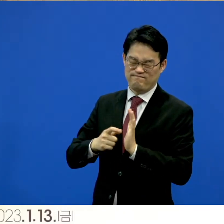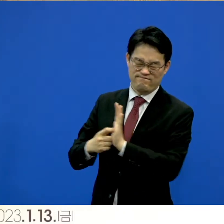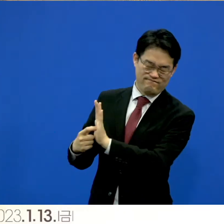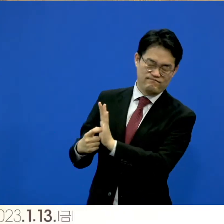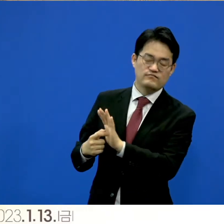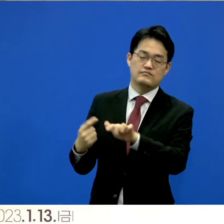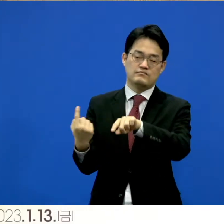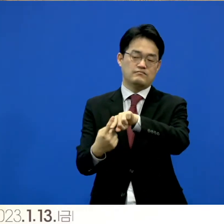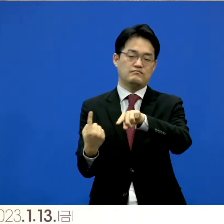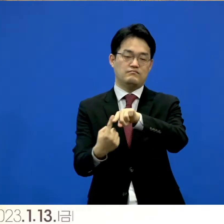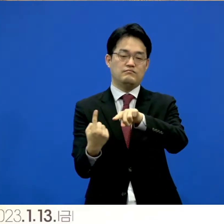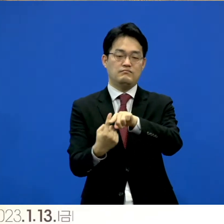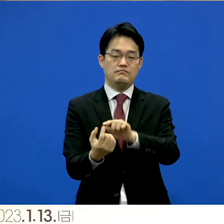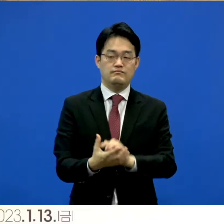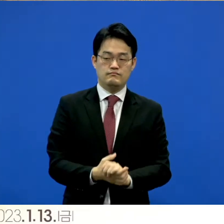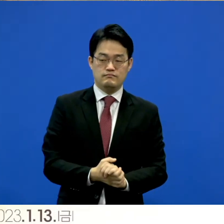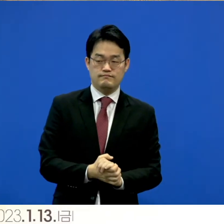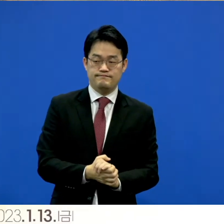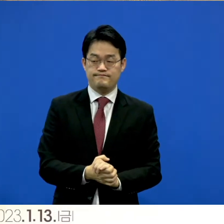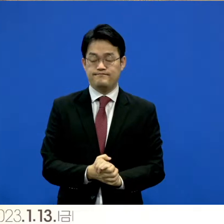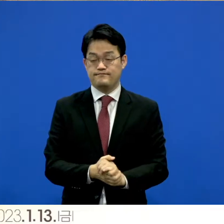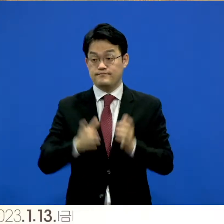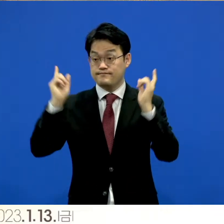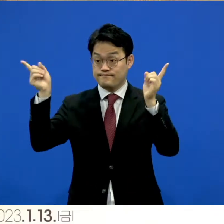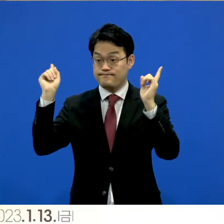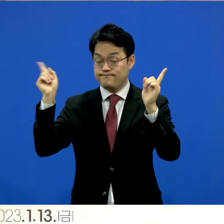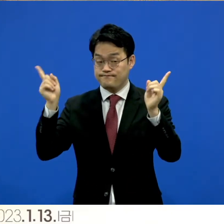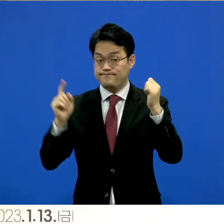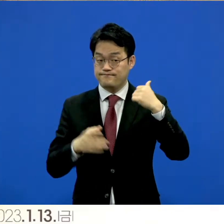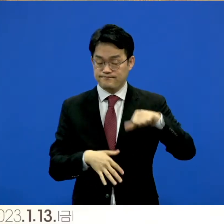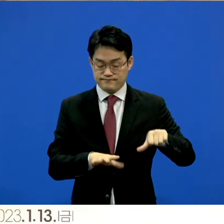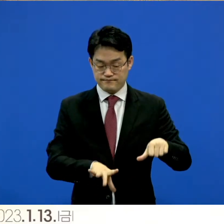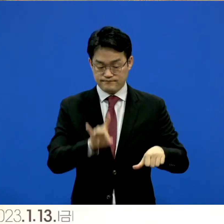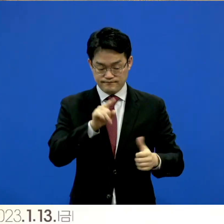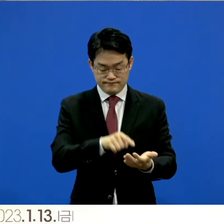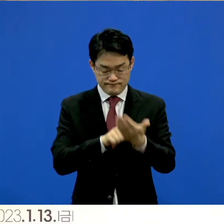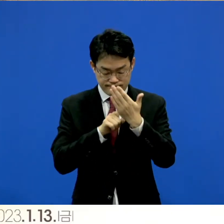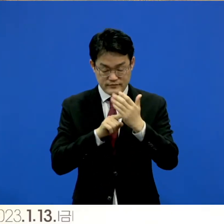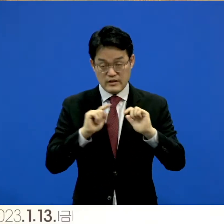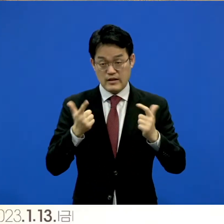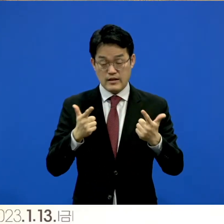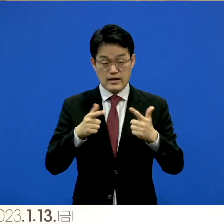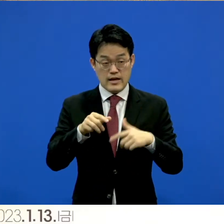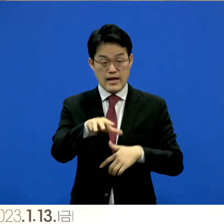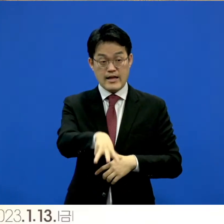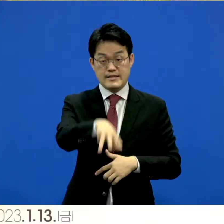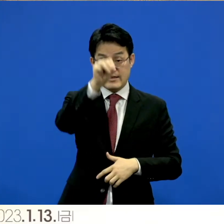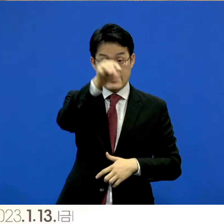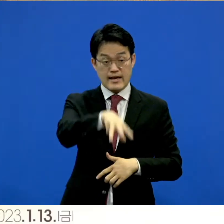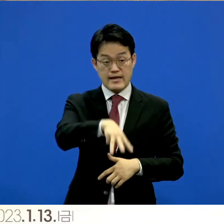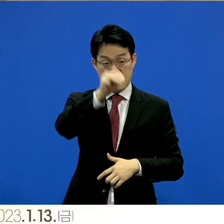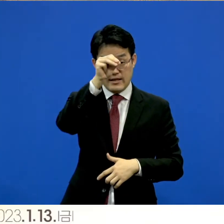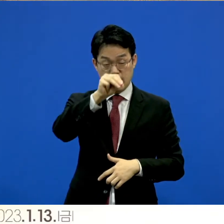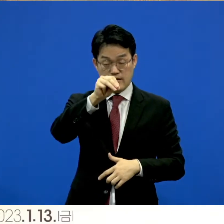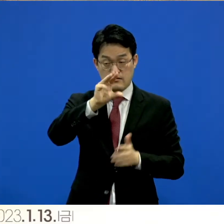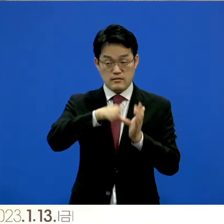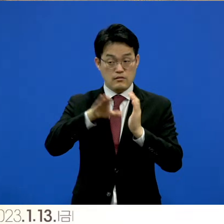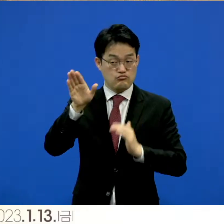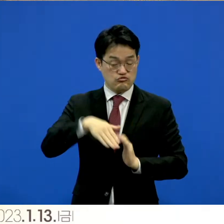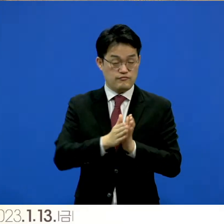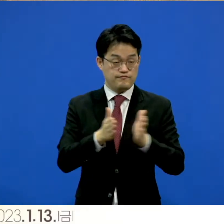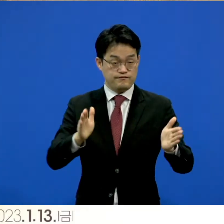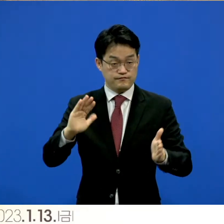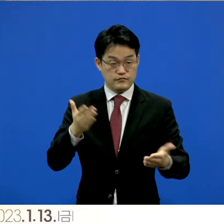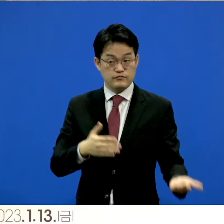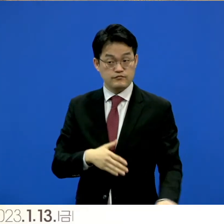자, 이것은 탕자의 얘기에서 처음 있는 일은 아닙니다. 창세기에서 이미 시작이 되었습니다. 가인은 동생